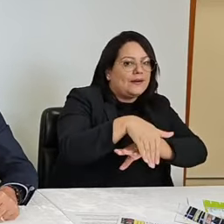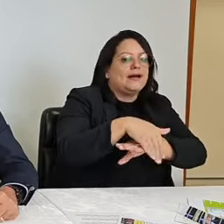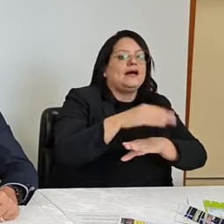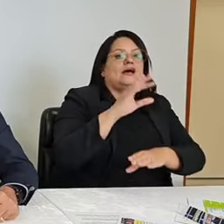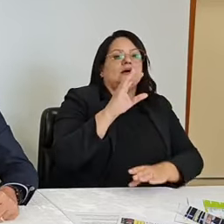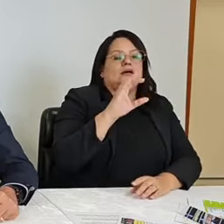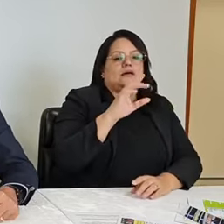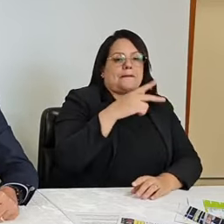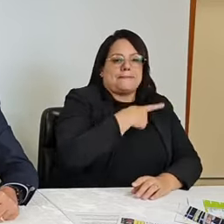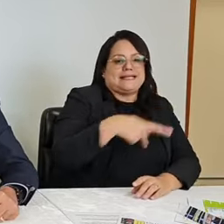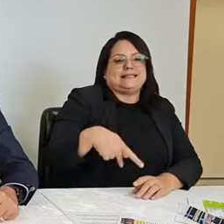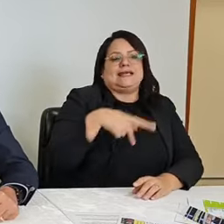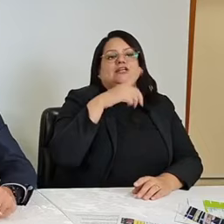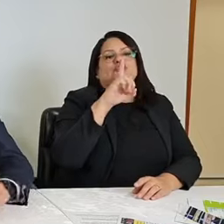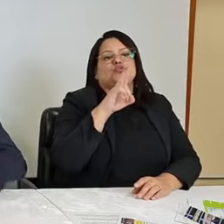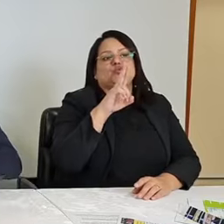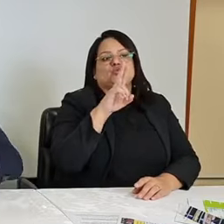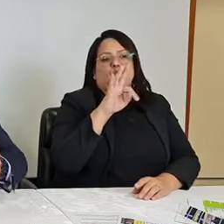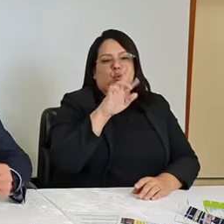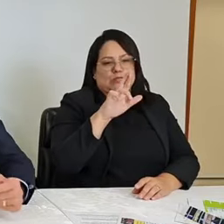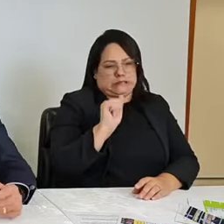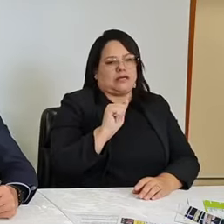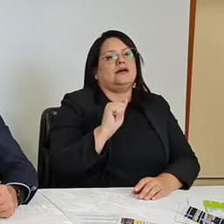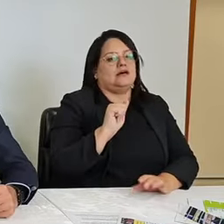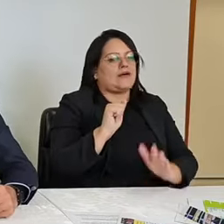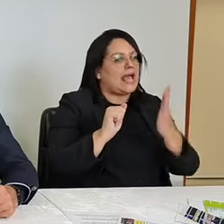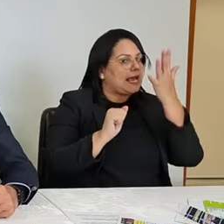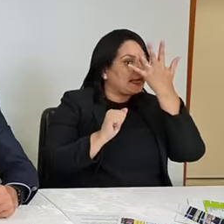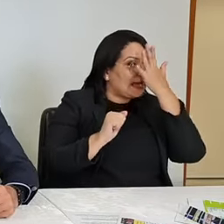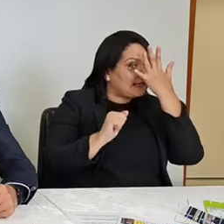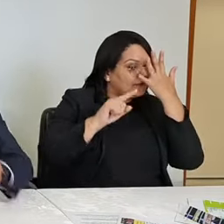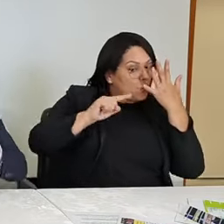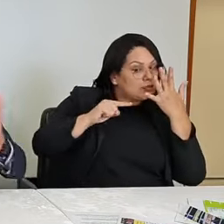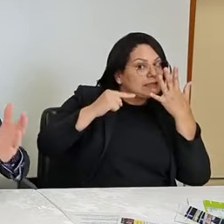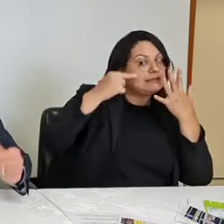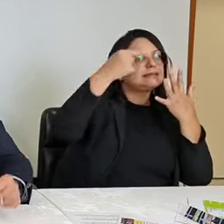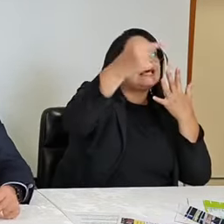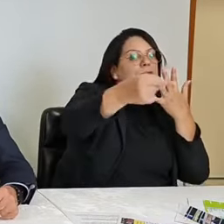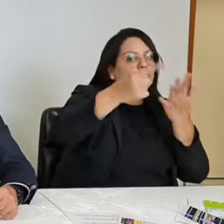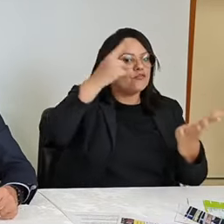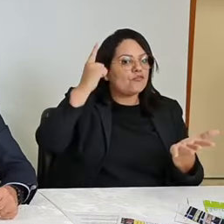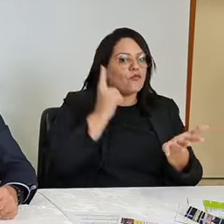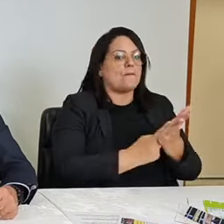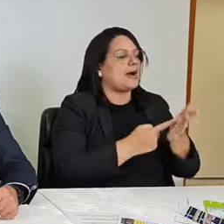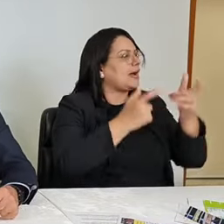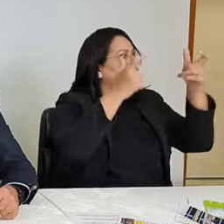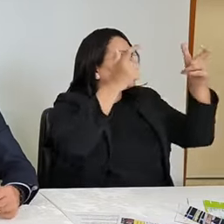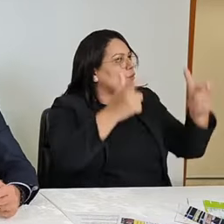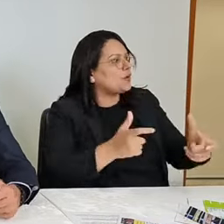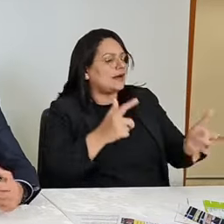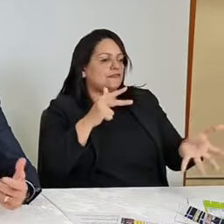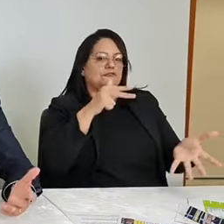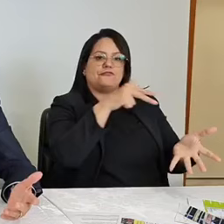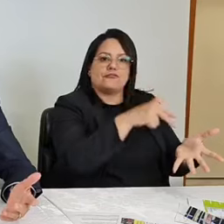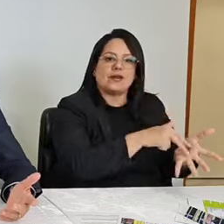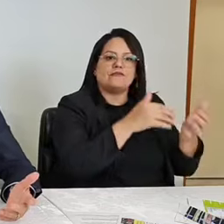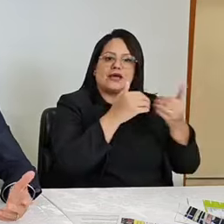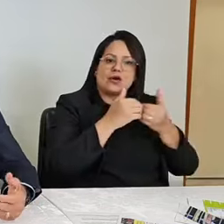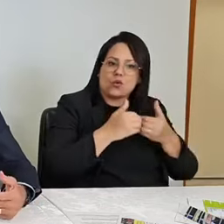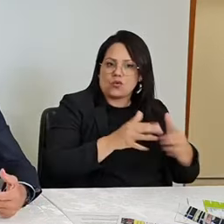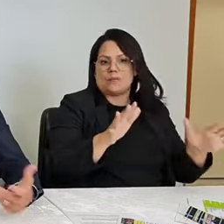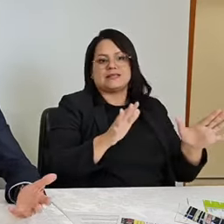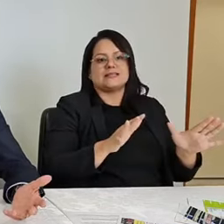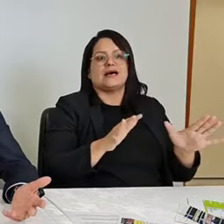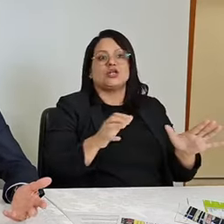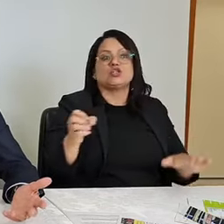semana pós-carnaval. Eu vou estar com o Tarcísio num ponto aí de pedágio da Presidente Dutra, porque vai começar a entrar em